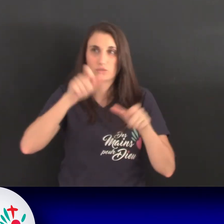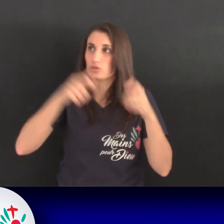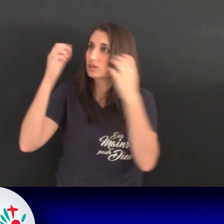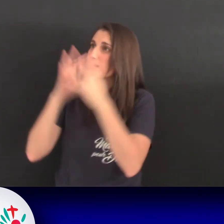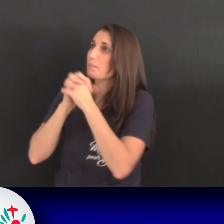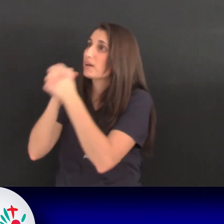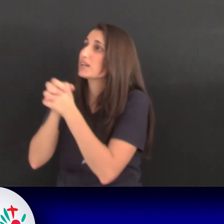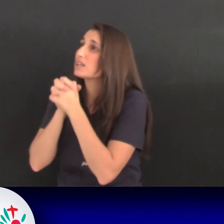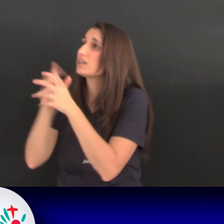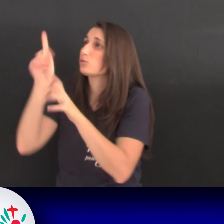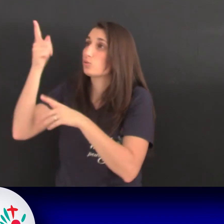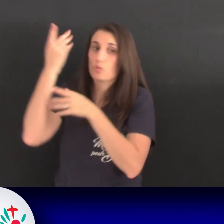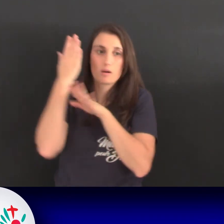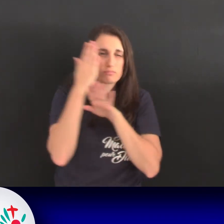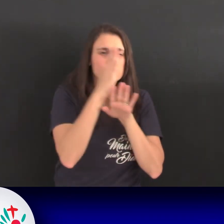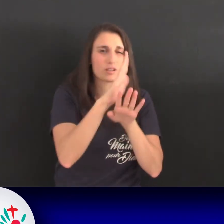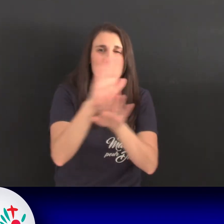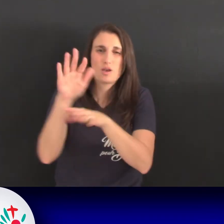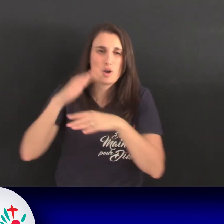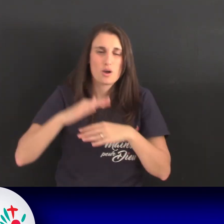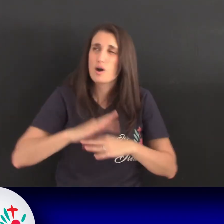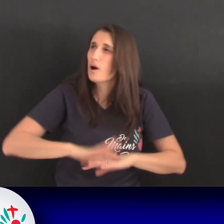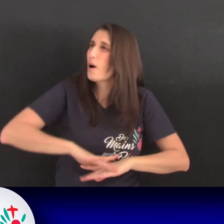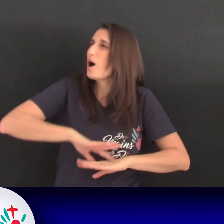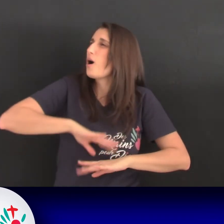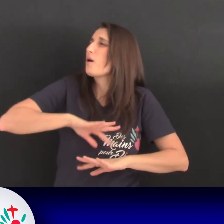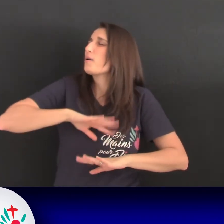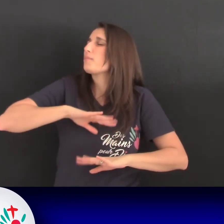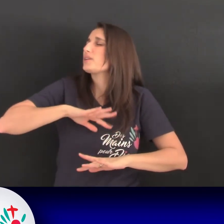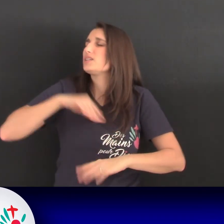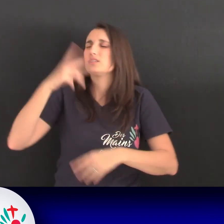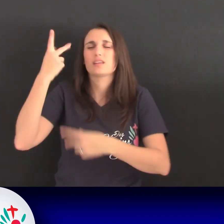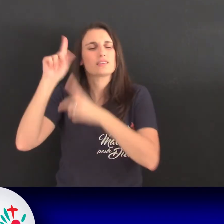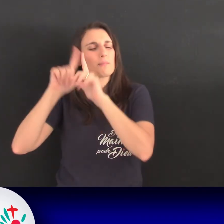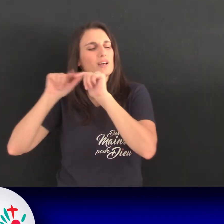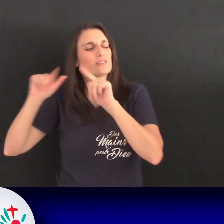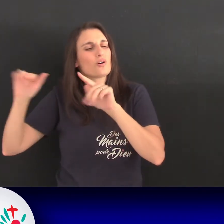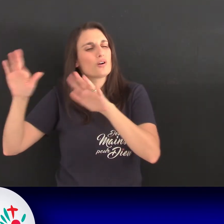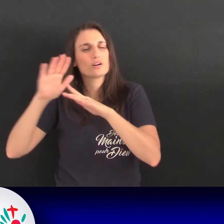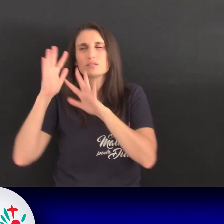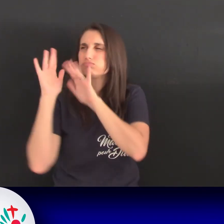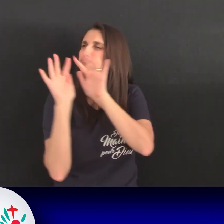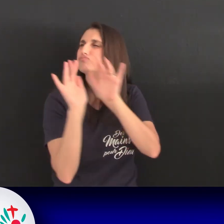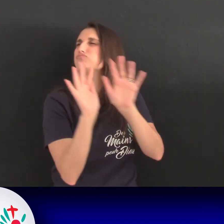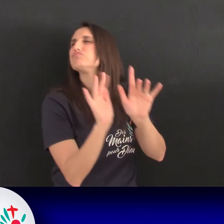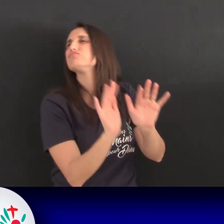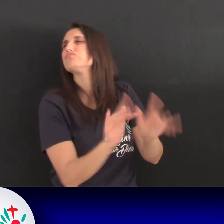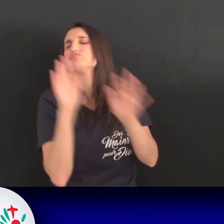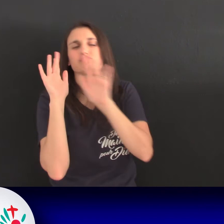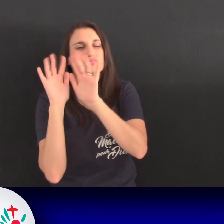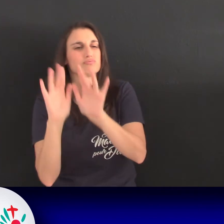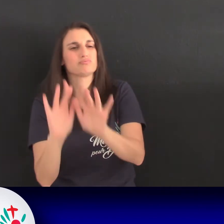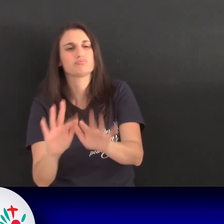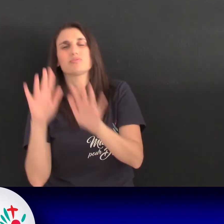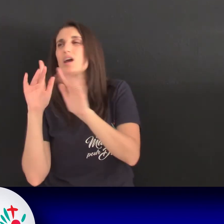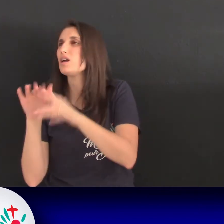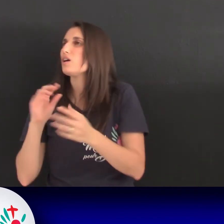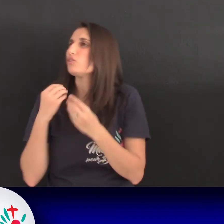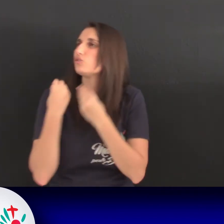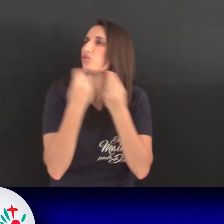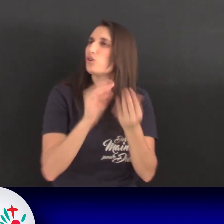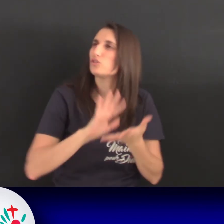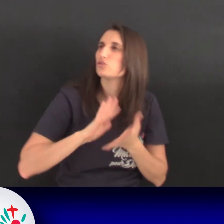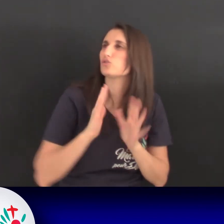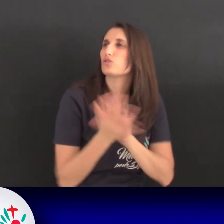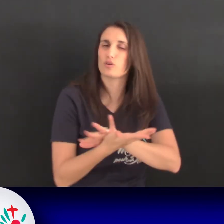instant, Seigneur. Remplis nos maisons, remplis nos familles de ta présence, de ton Esprit Saint, Seigneur. Transforme-nous,